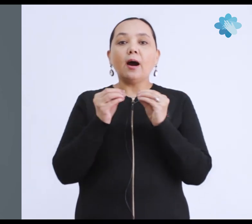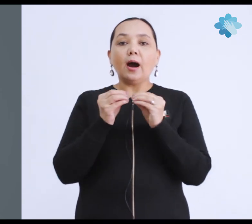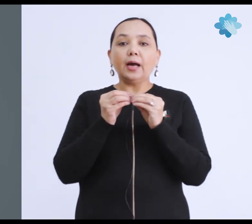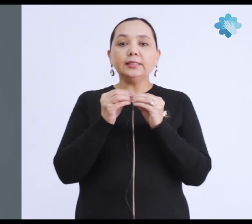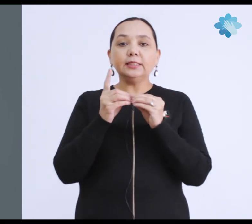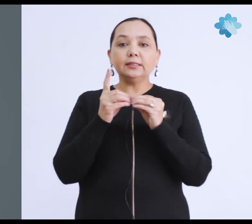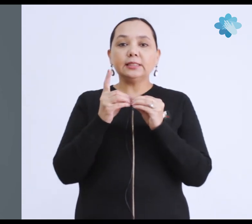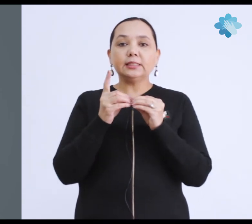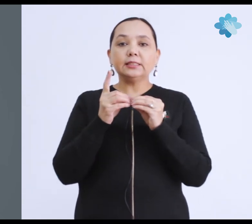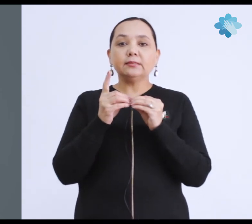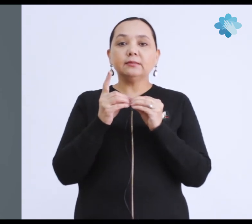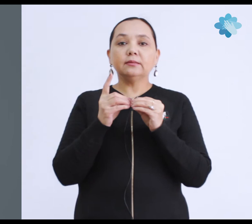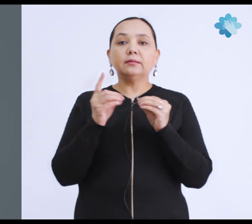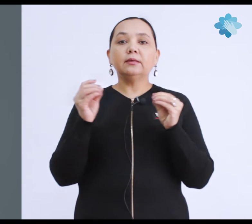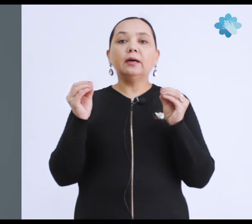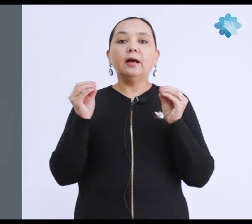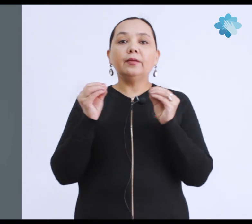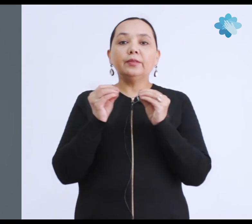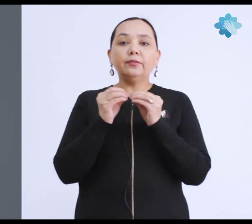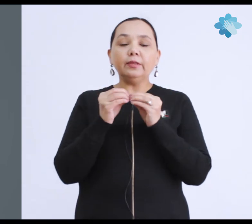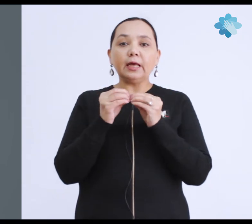десять, одиннадцать,